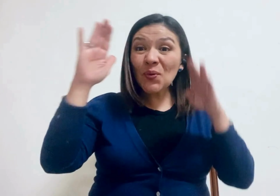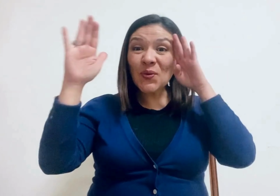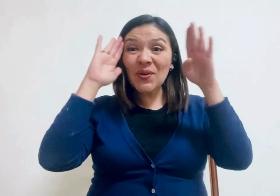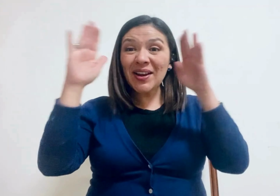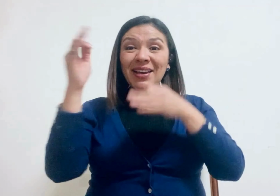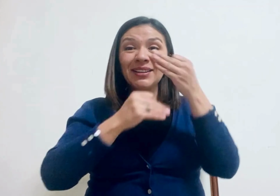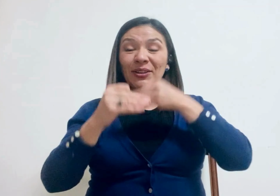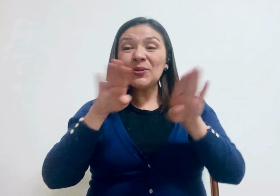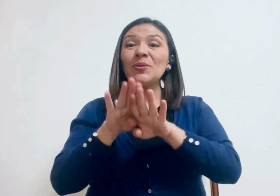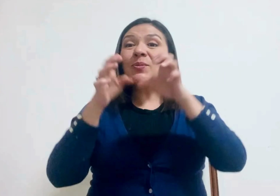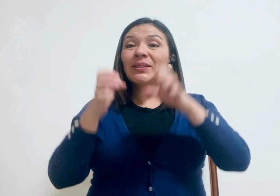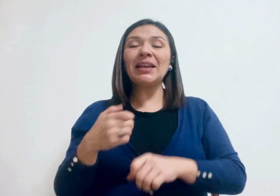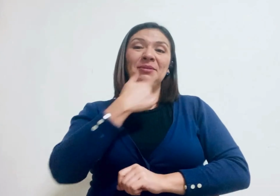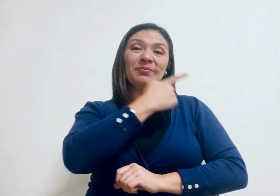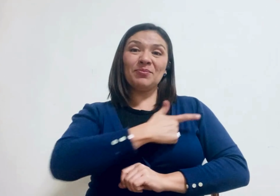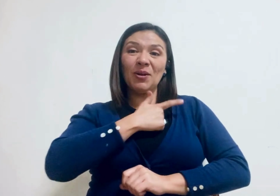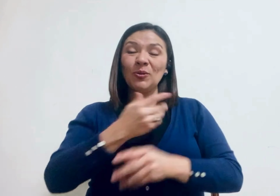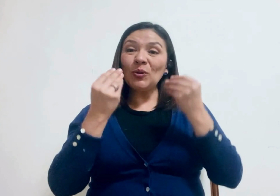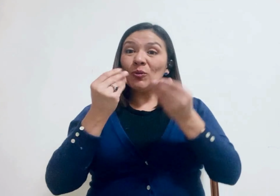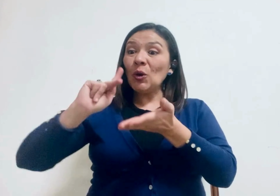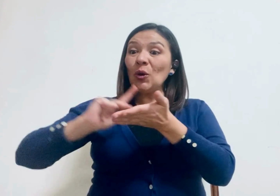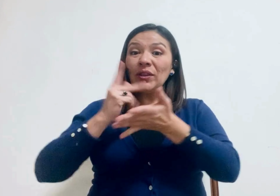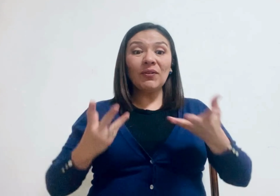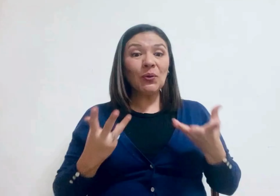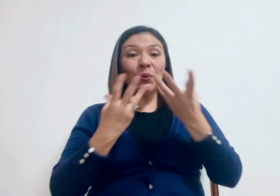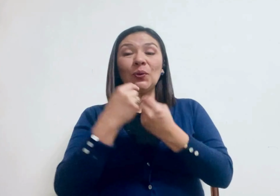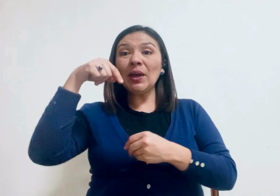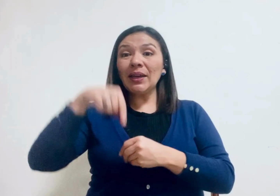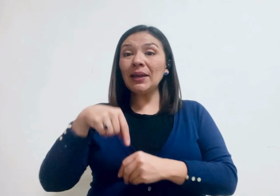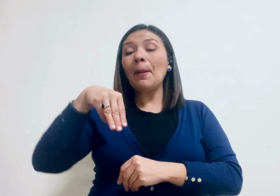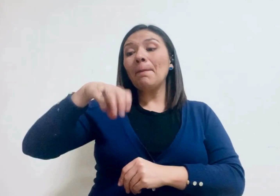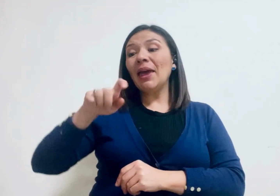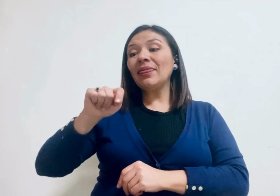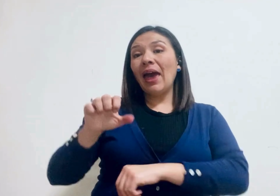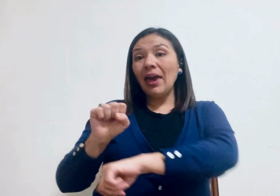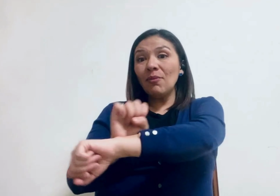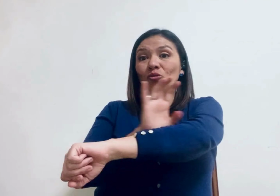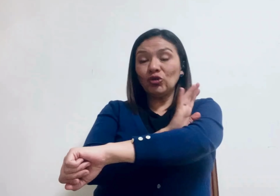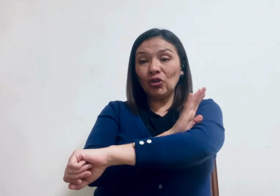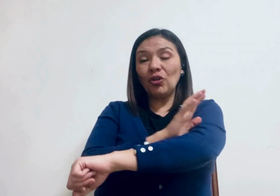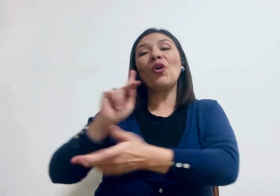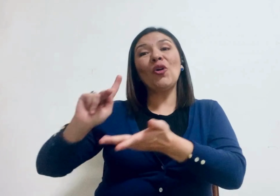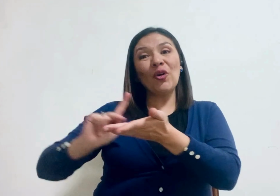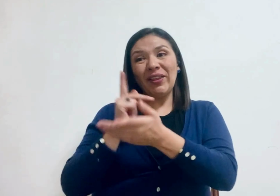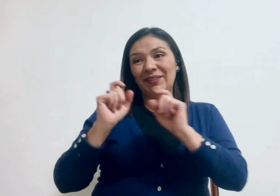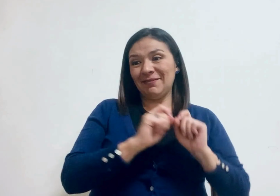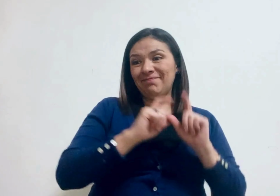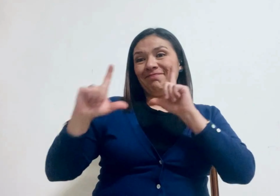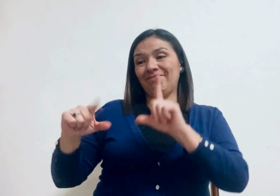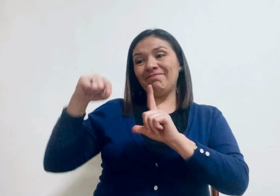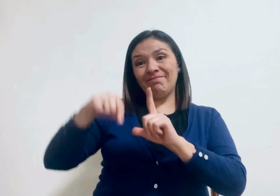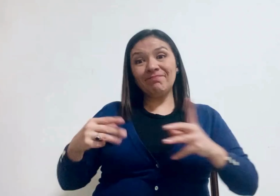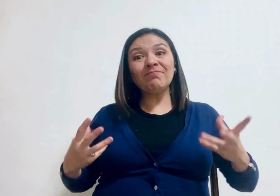Hola a todos, todas, ¿cómo están? Nos encanta estar de regreso aquí en Mete Emoción. Bienvenidos a un capítulo más.